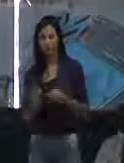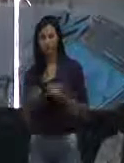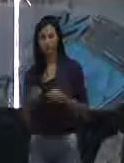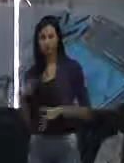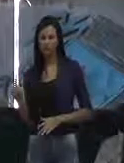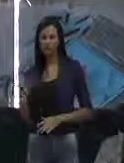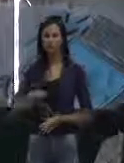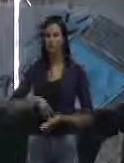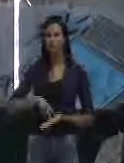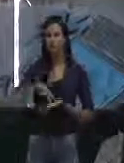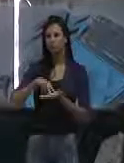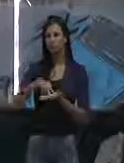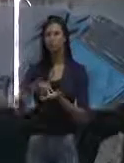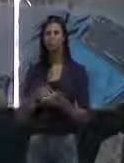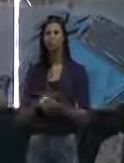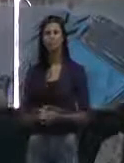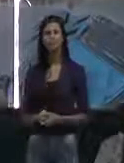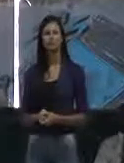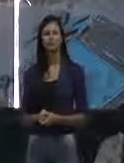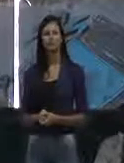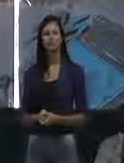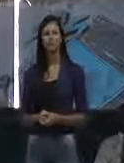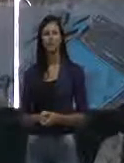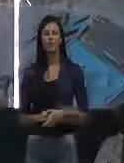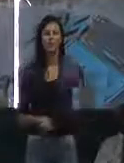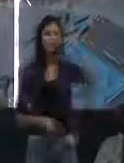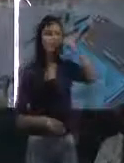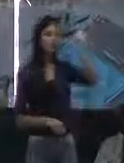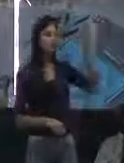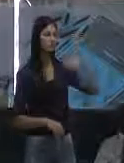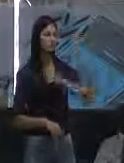nossos propósitos. Senhor presidente,